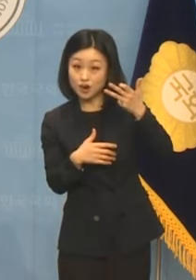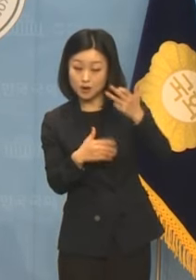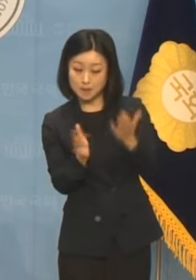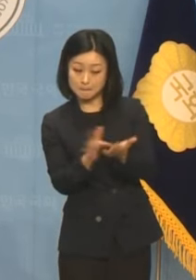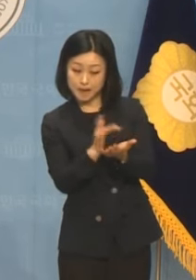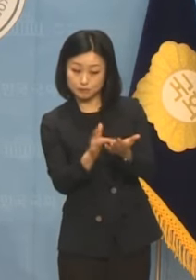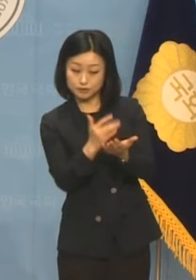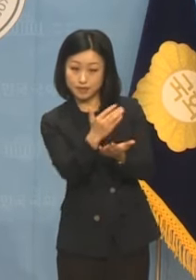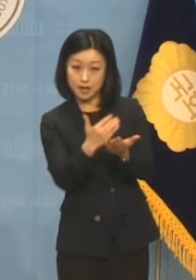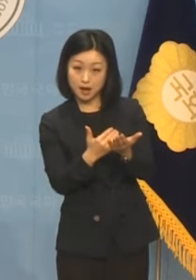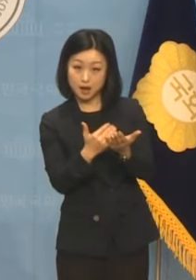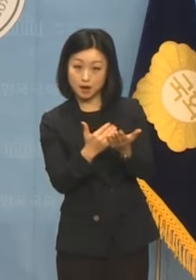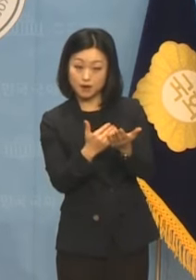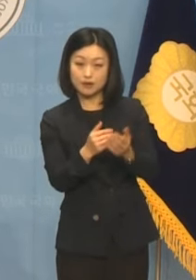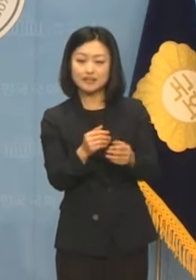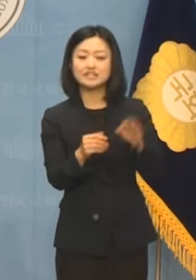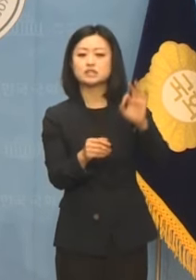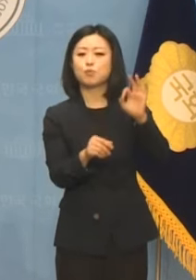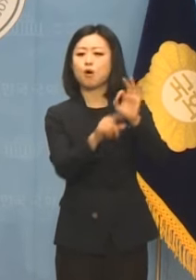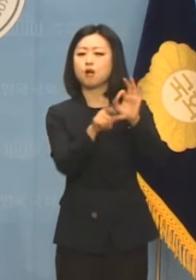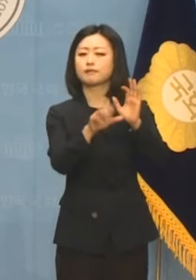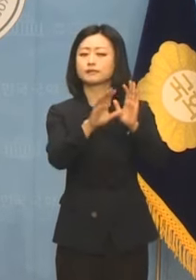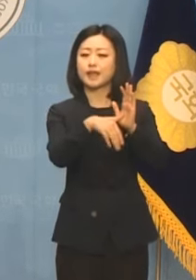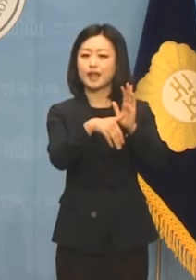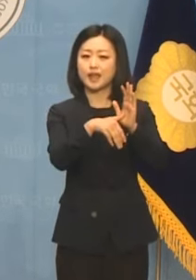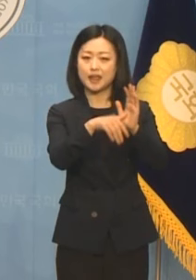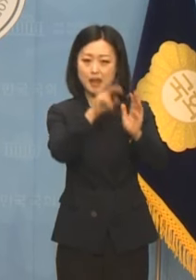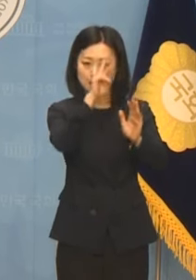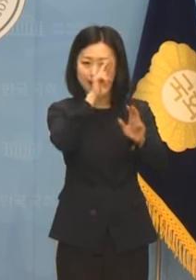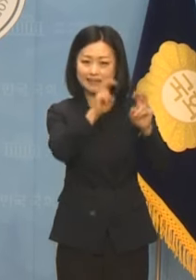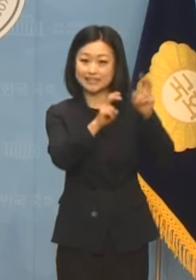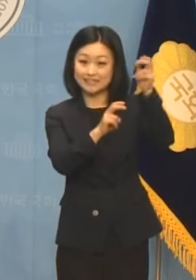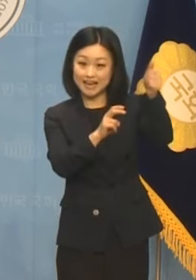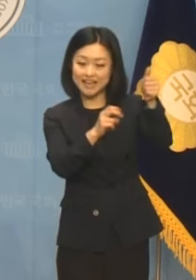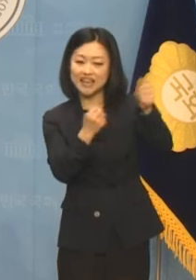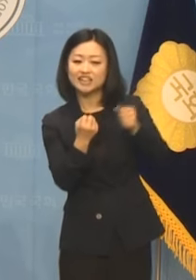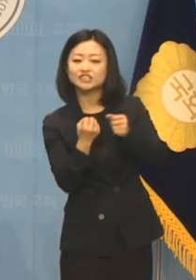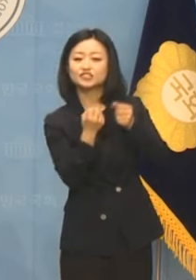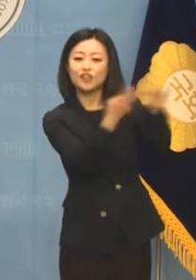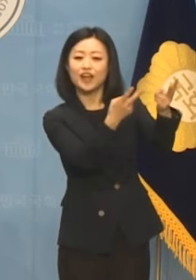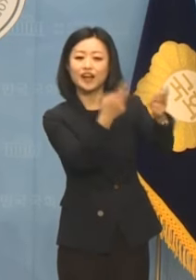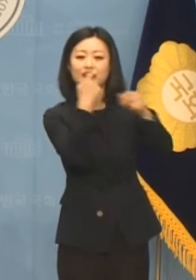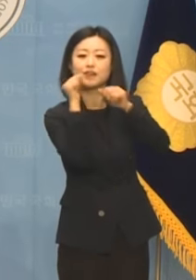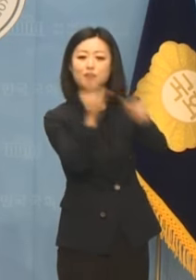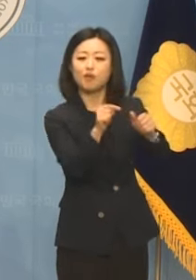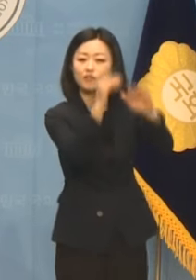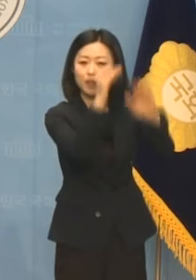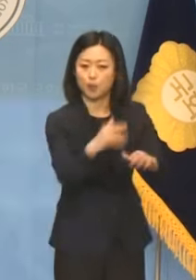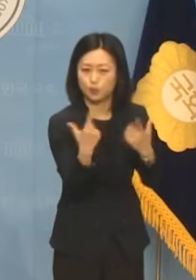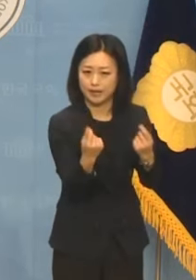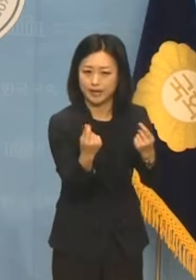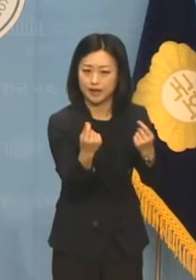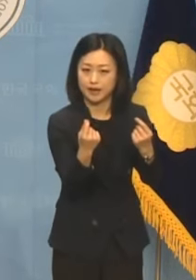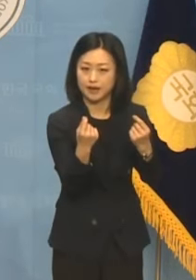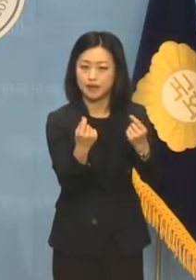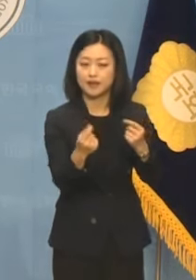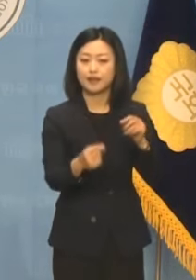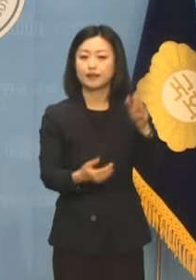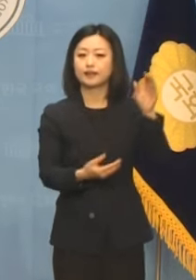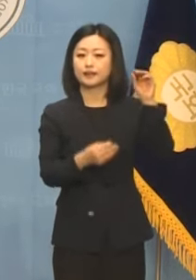KBS 사장이 내정된 10월쯤 박사장 전달된 일종의 지침서 있습니다 바로이